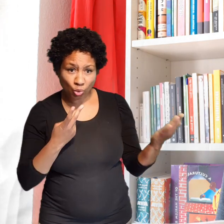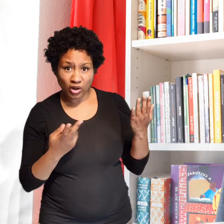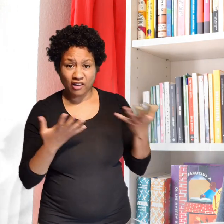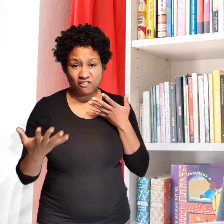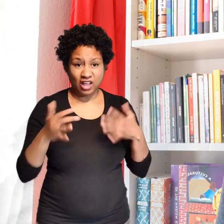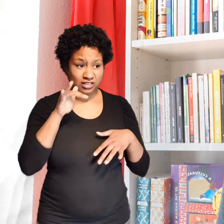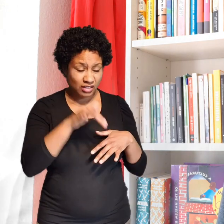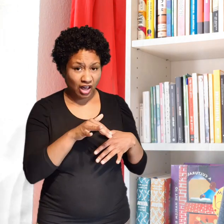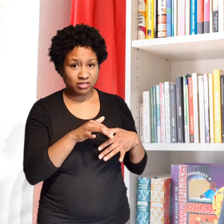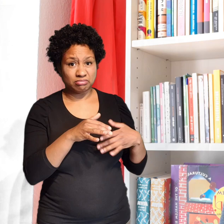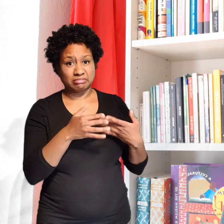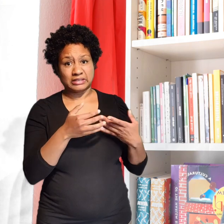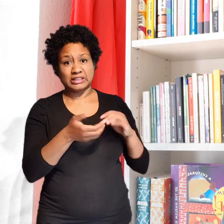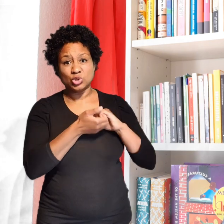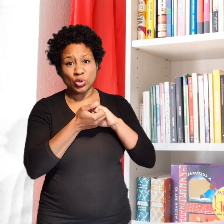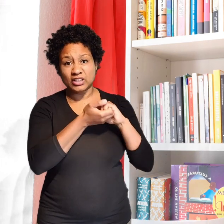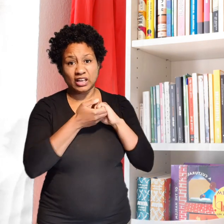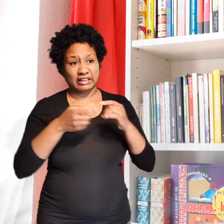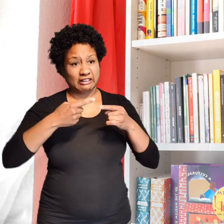Solidarität sprechen?